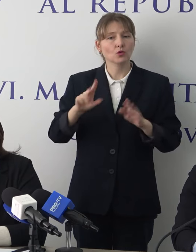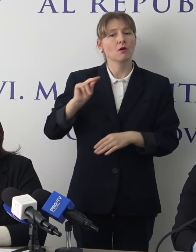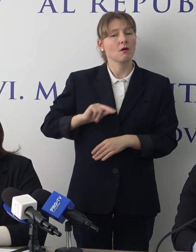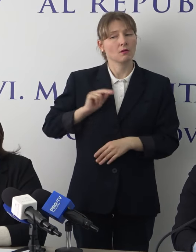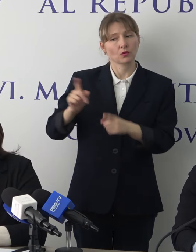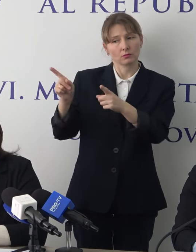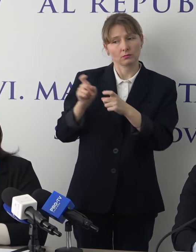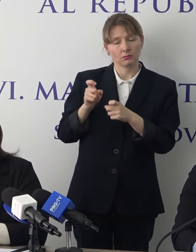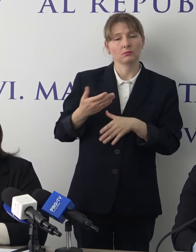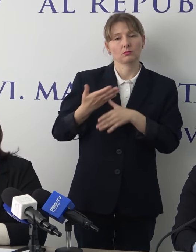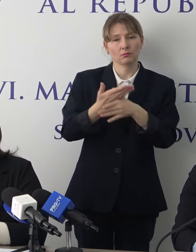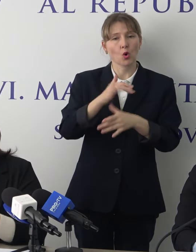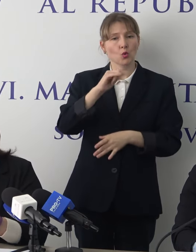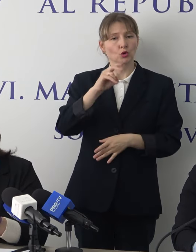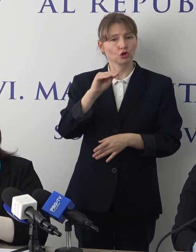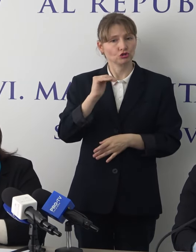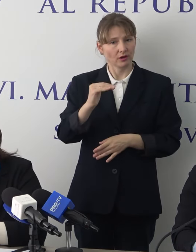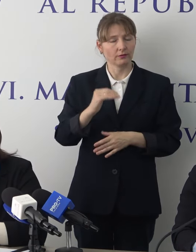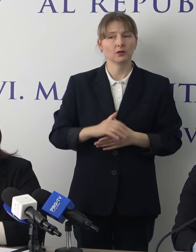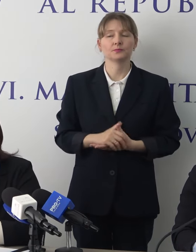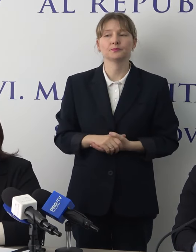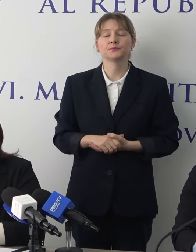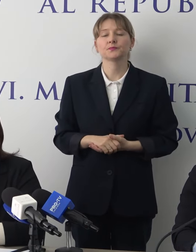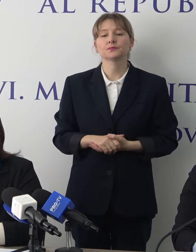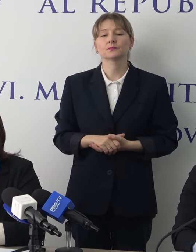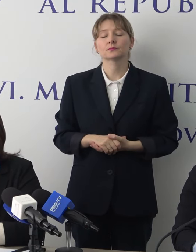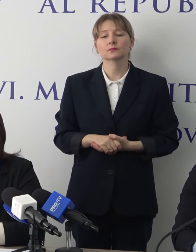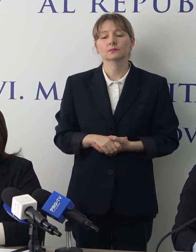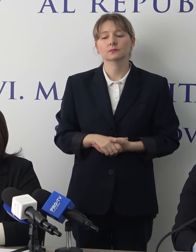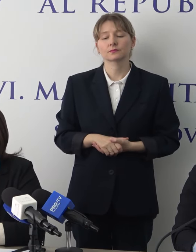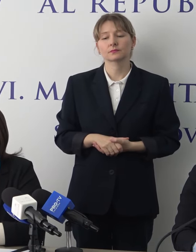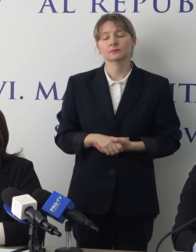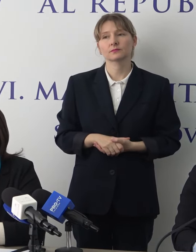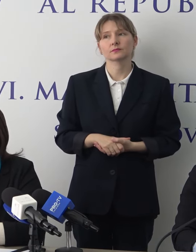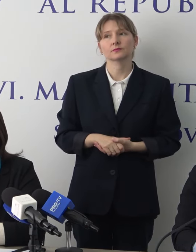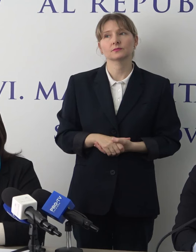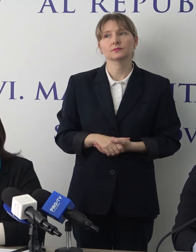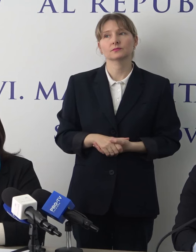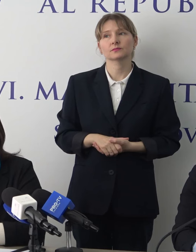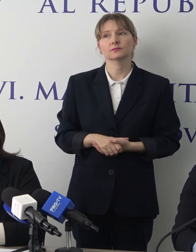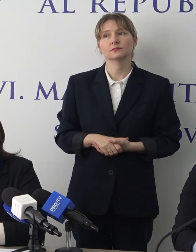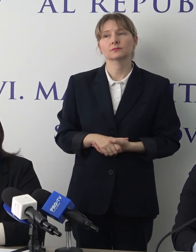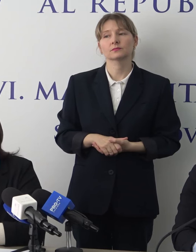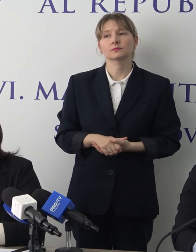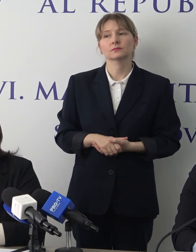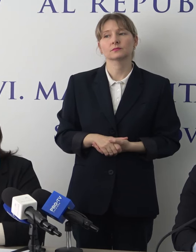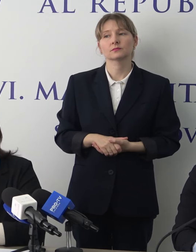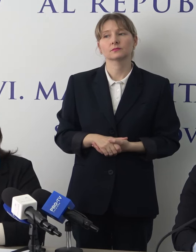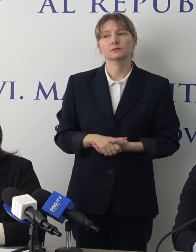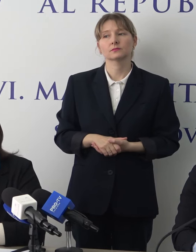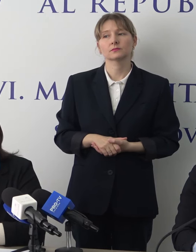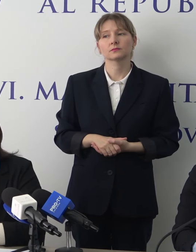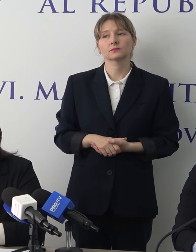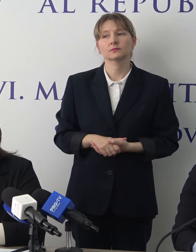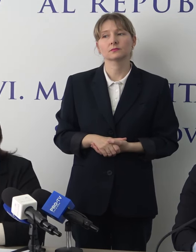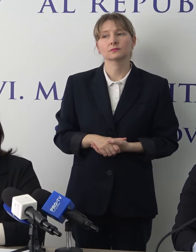susținere din partea UNICEF. To compliment the minister, when we talk about an efficient child protection system, the most important component